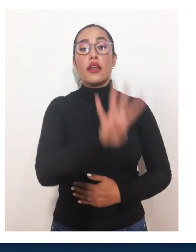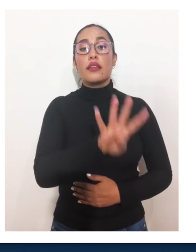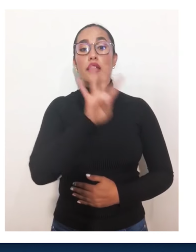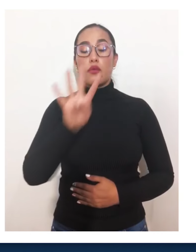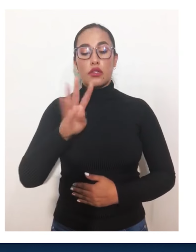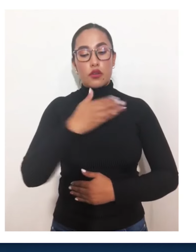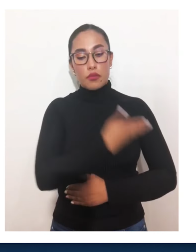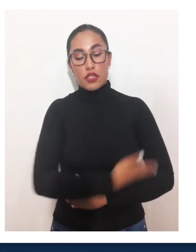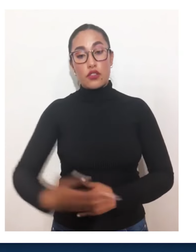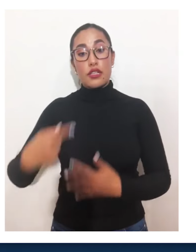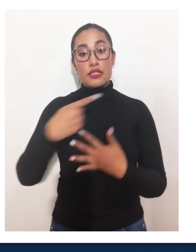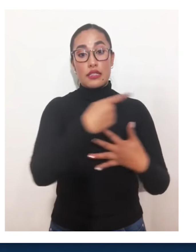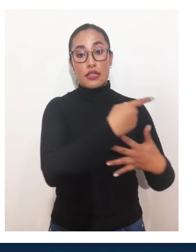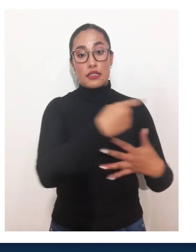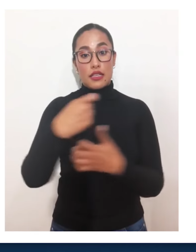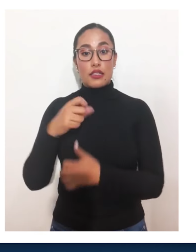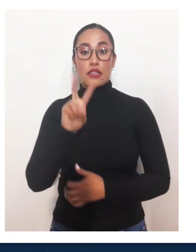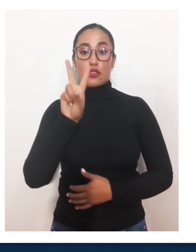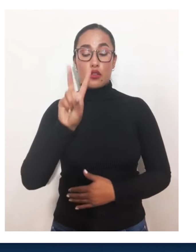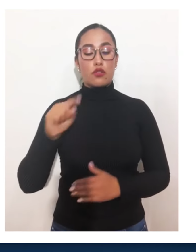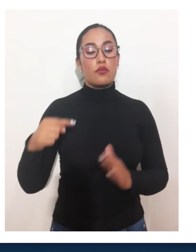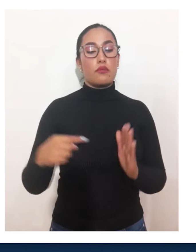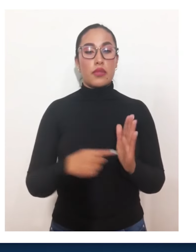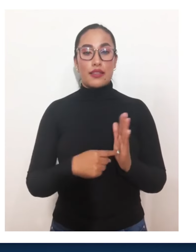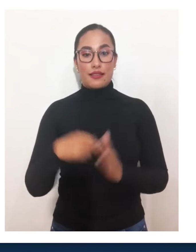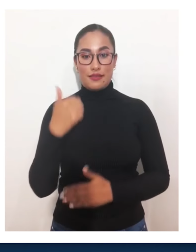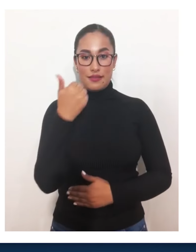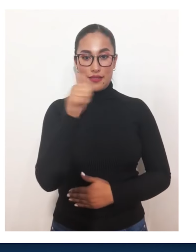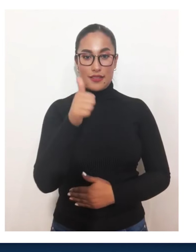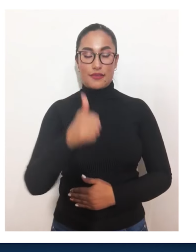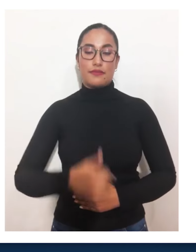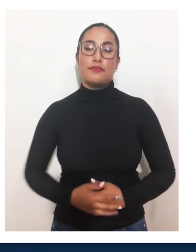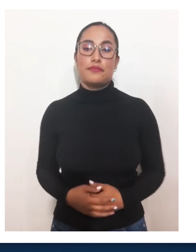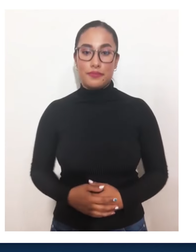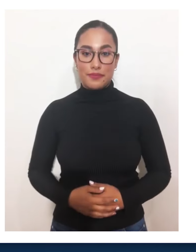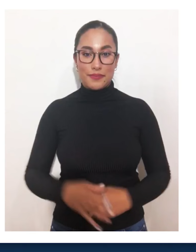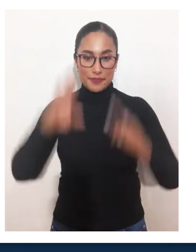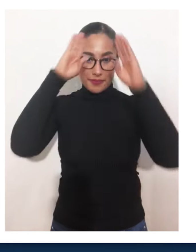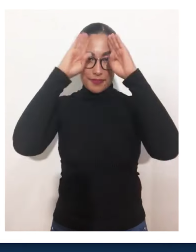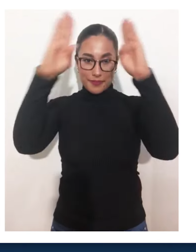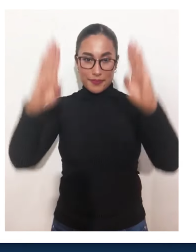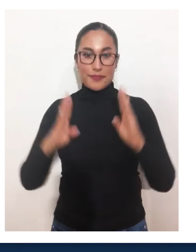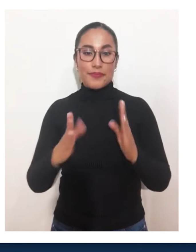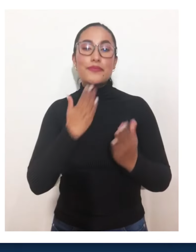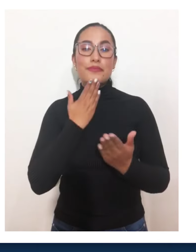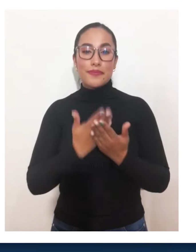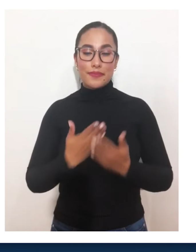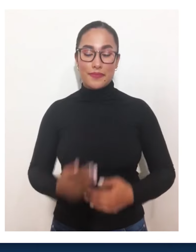44.602.010. Gracias por su atención.